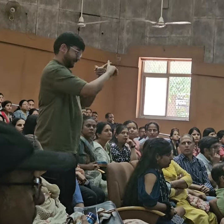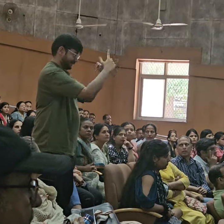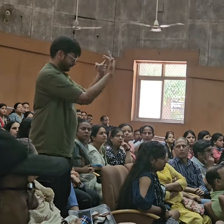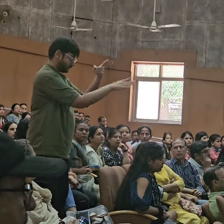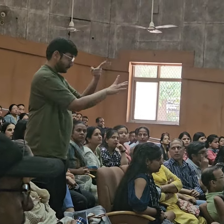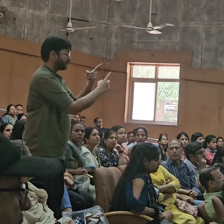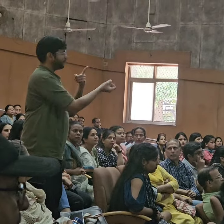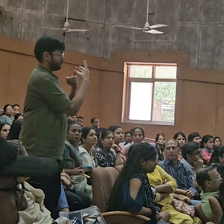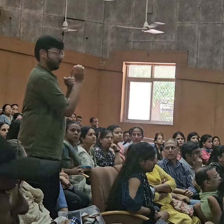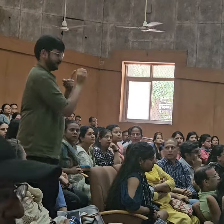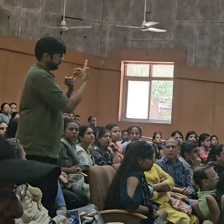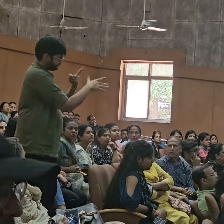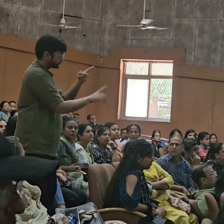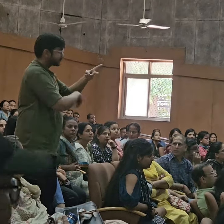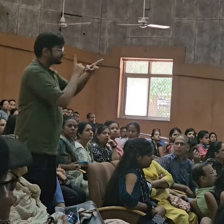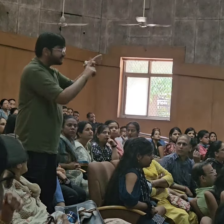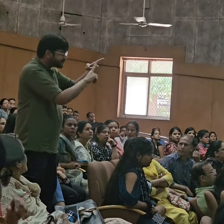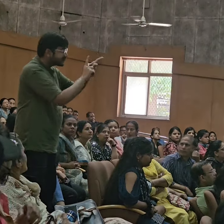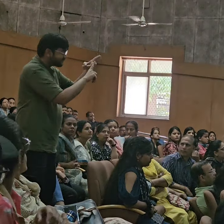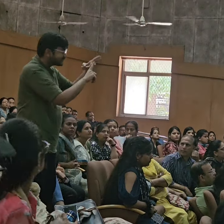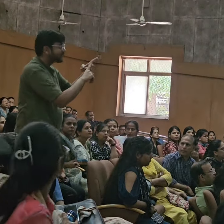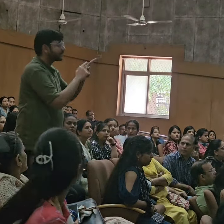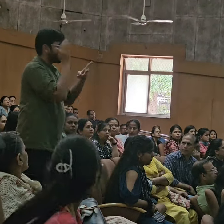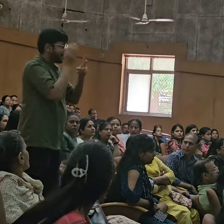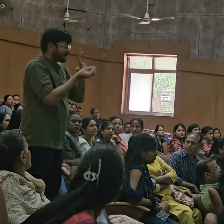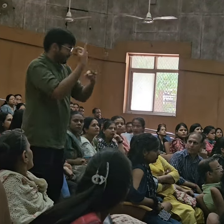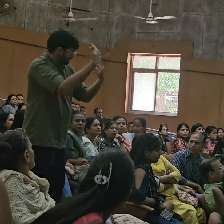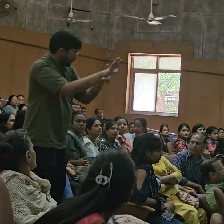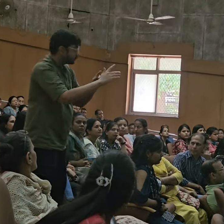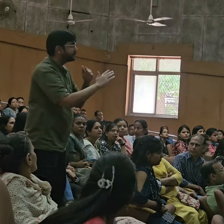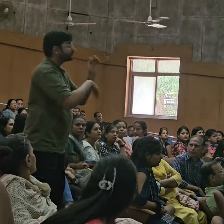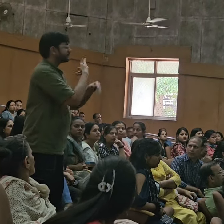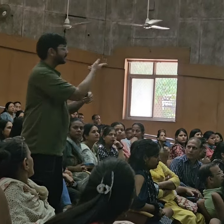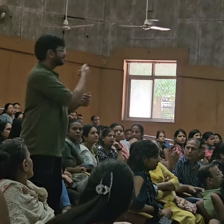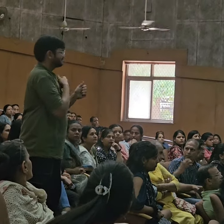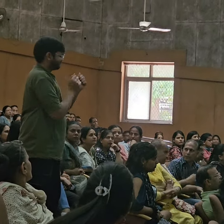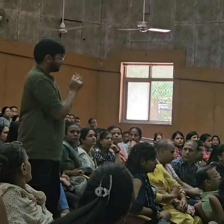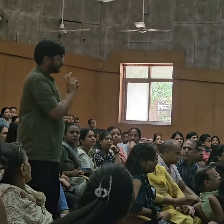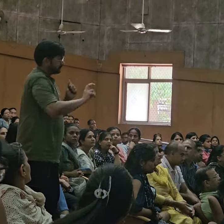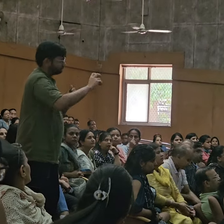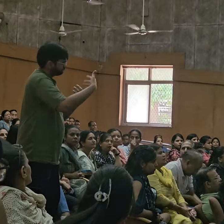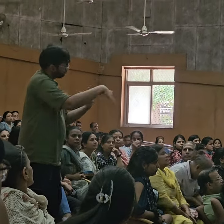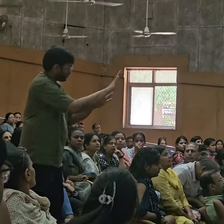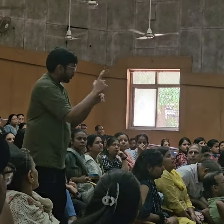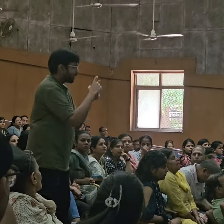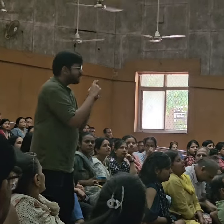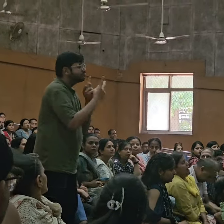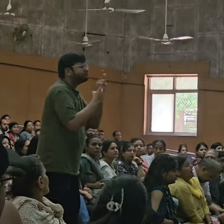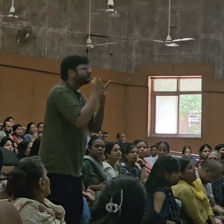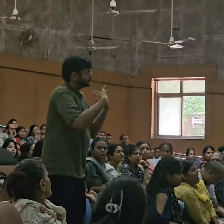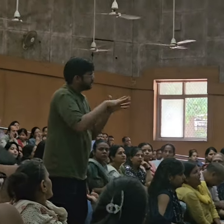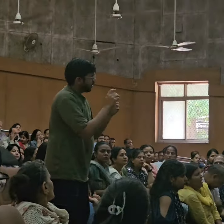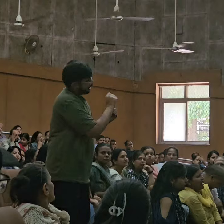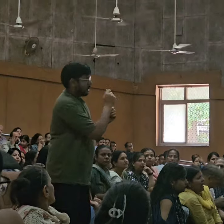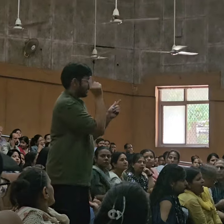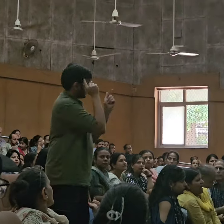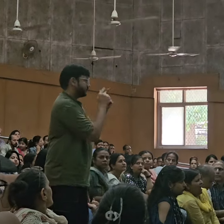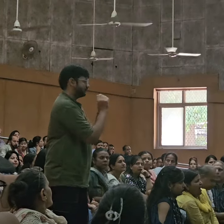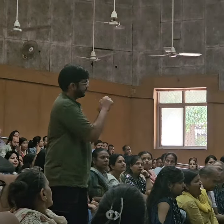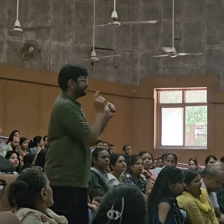भी आर्टिस्ट है, तो बहुत सारी चीजें होती है कि पोर्ट्रेट में ड्रॉइंग भी करना गलत पड़ जाती है, गलत हो जाती है, तो मुझे इस चीज का आइडिया